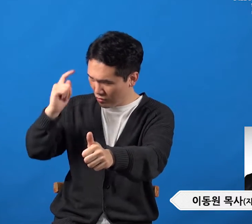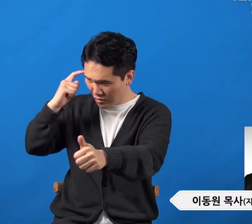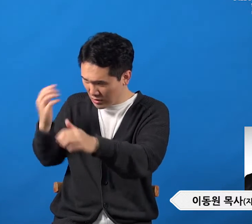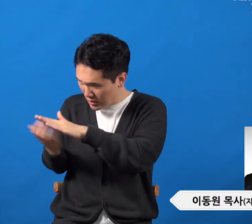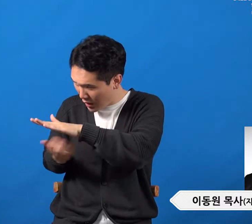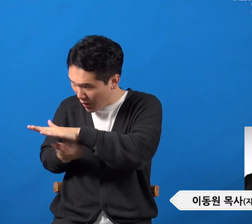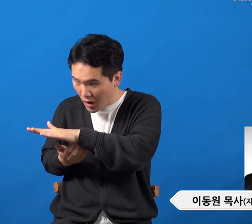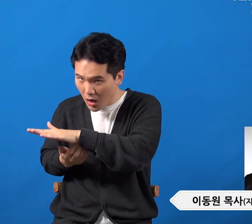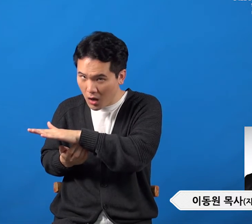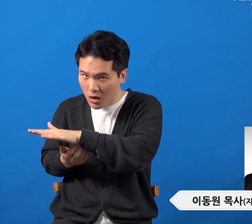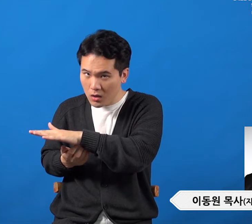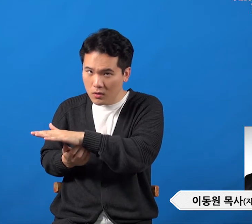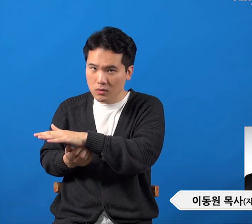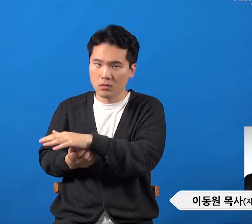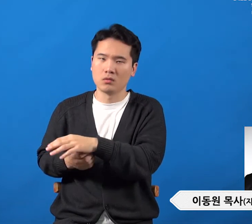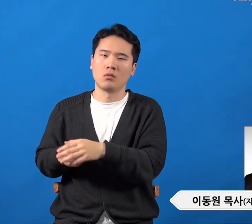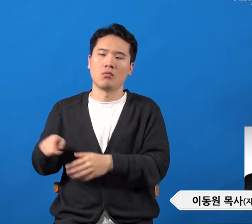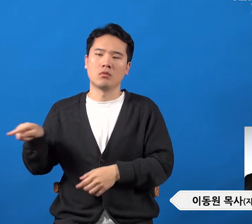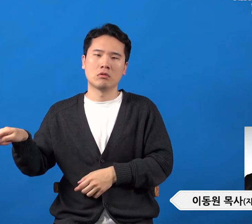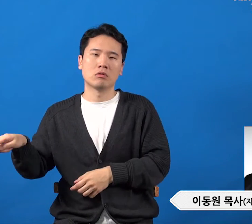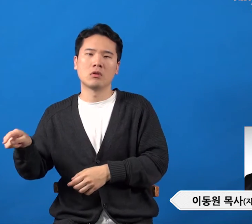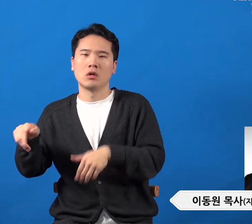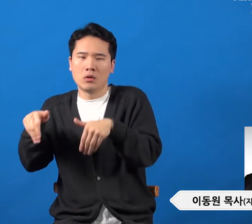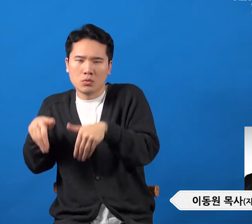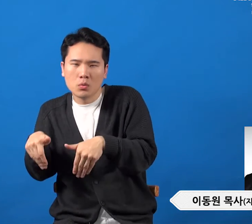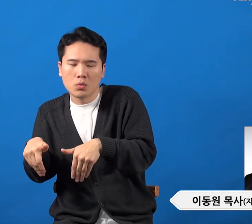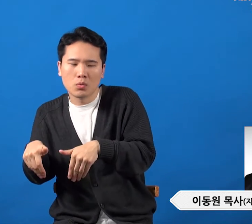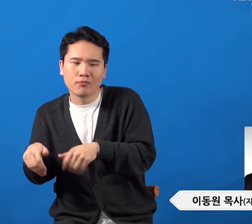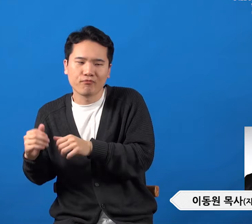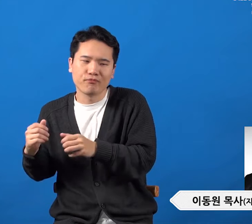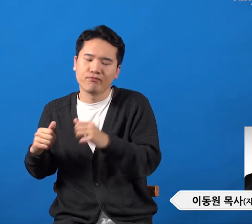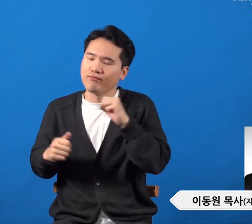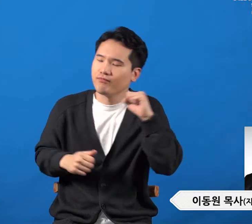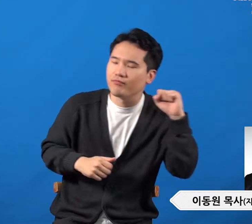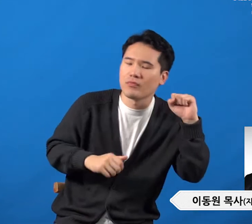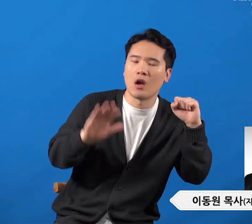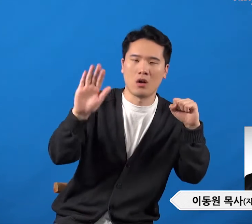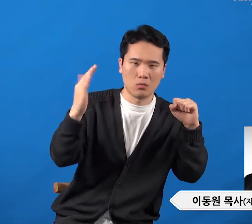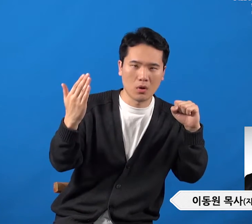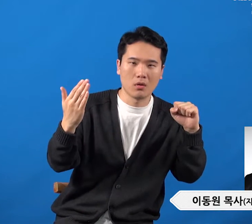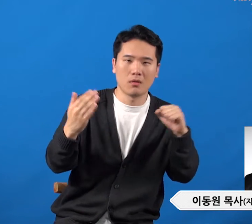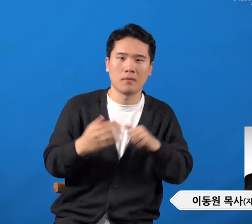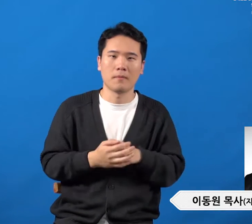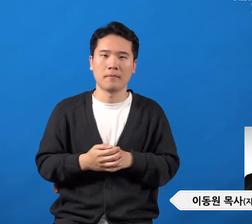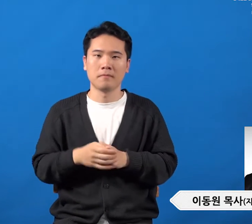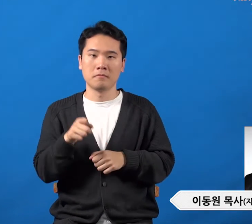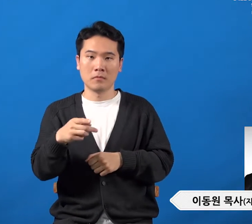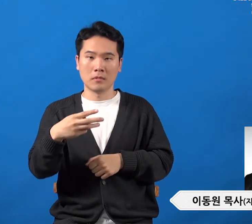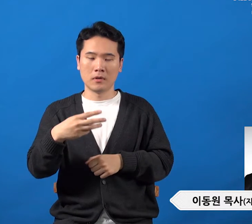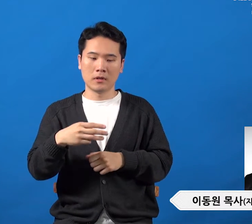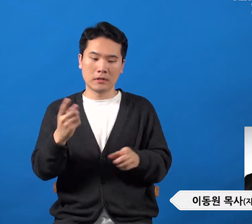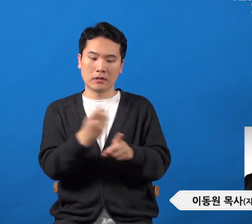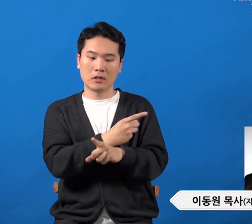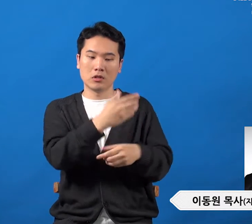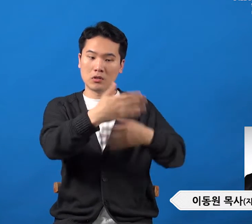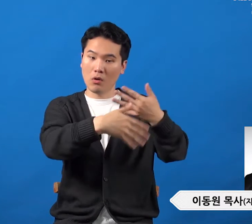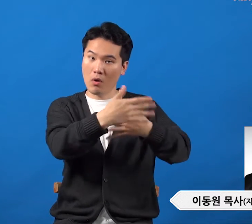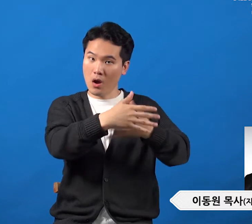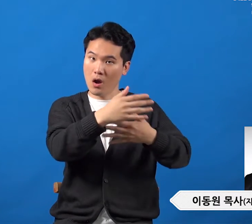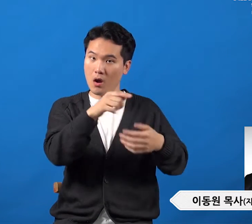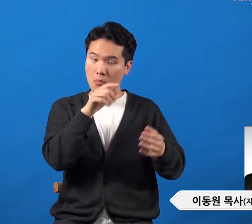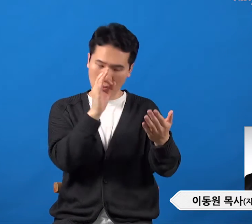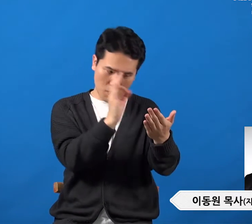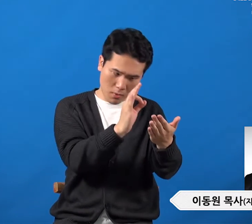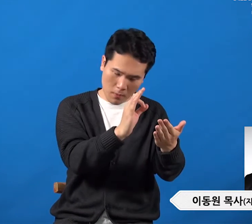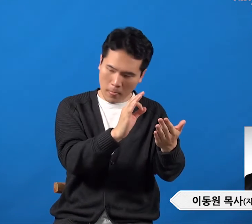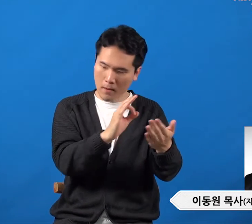그래서 벤허가 노예선에 끌려가고 이 모든 비극이 시작되는 것입니다. 그런데 리메이크된 영화에서는 기왓장이